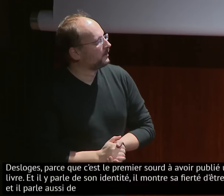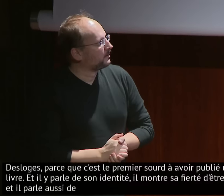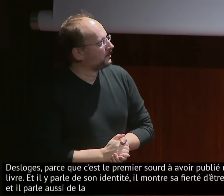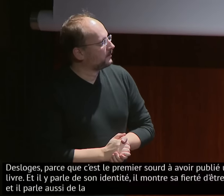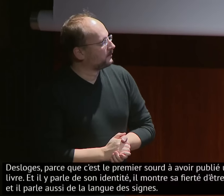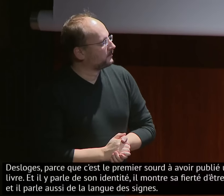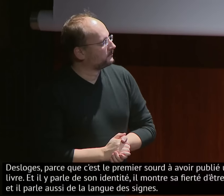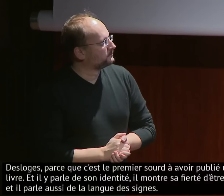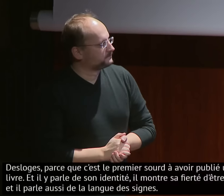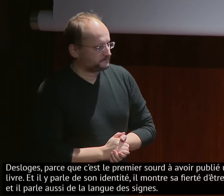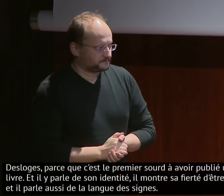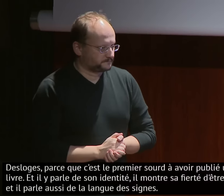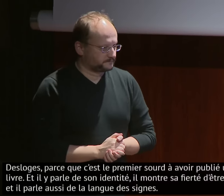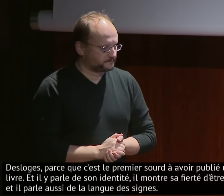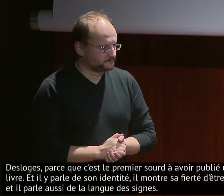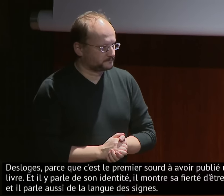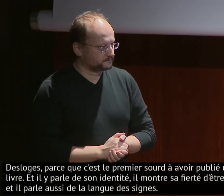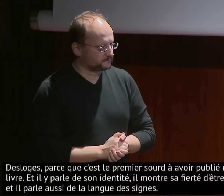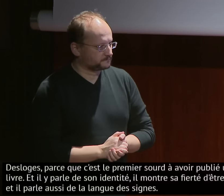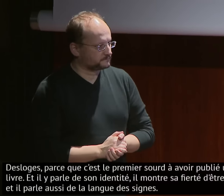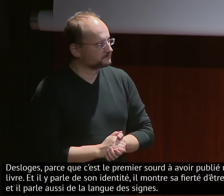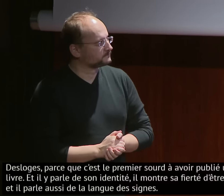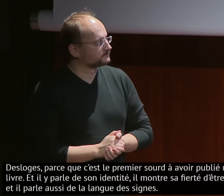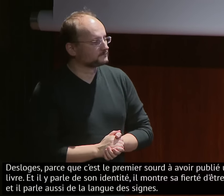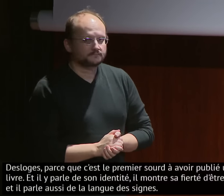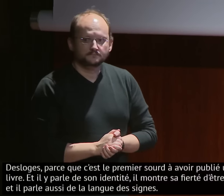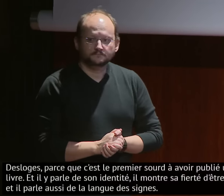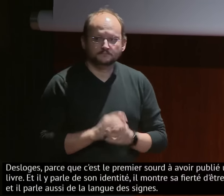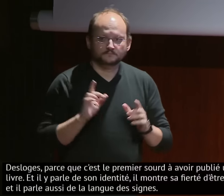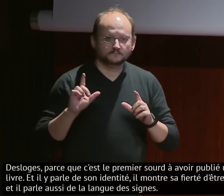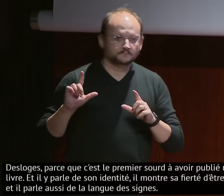qu'on peut voir, ouais, passer à la diapo suivante, s'il vous plaît.